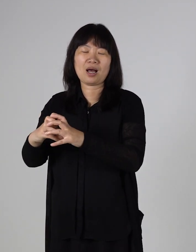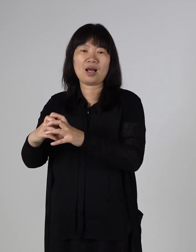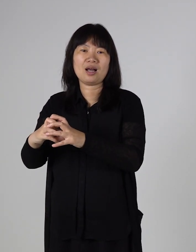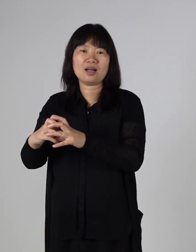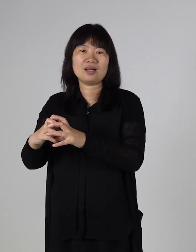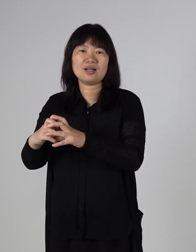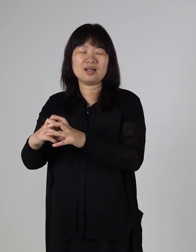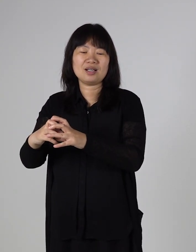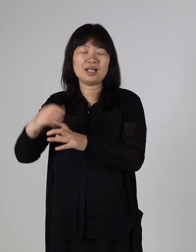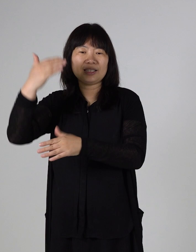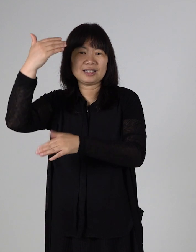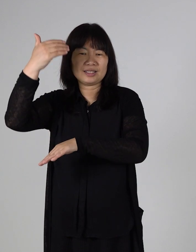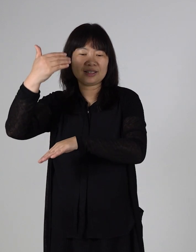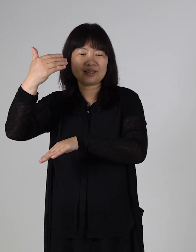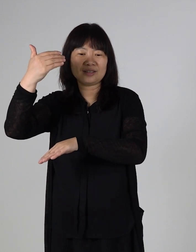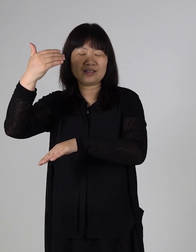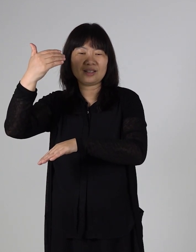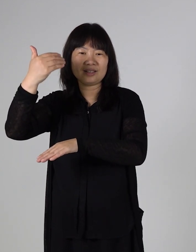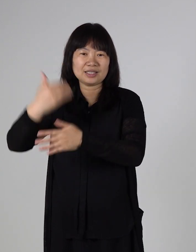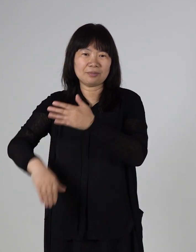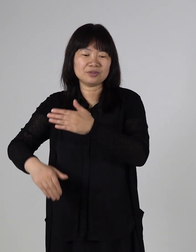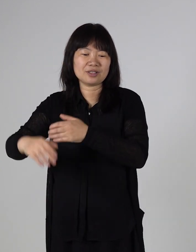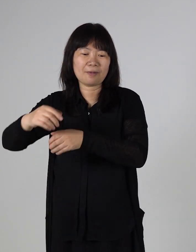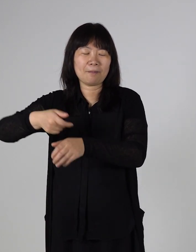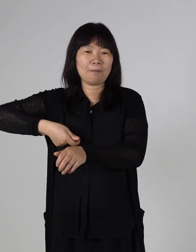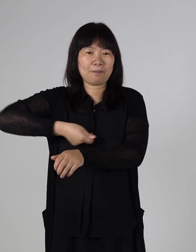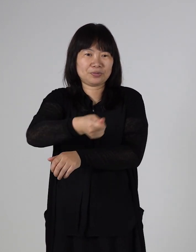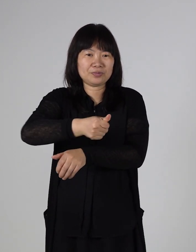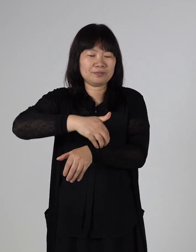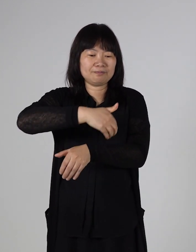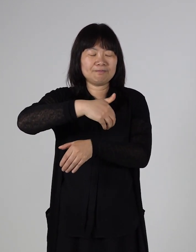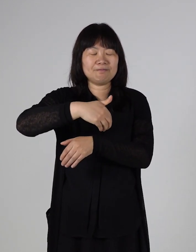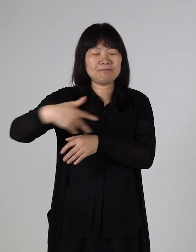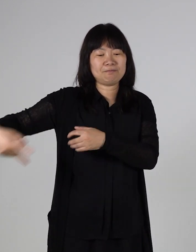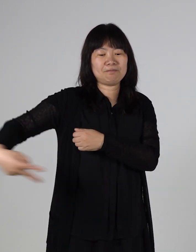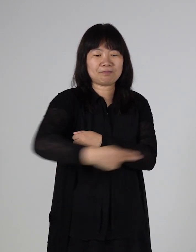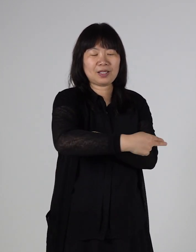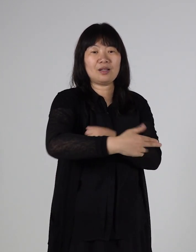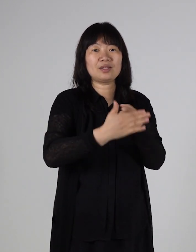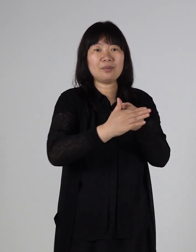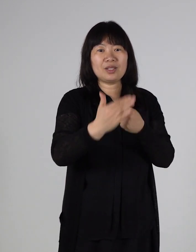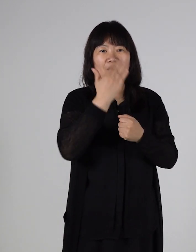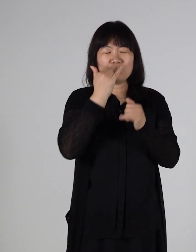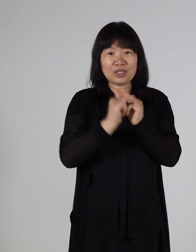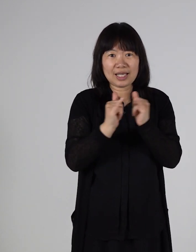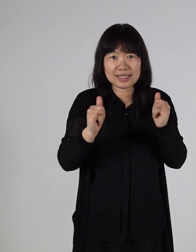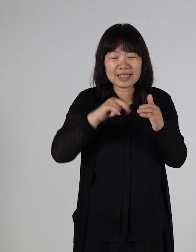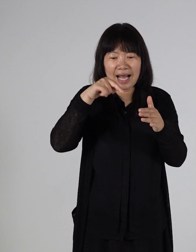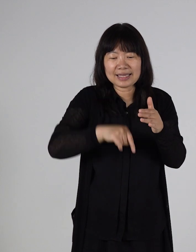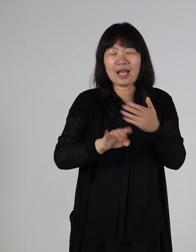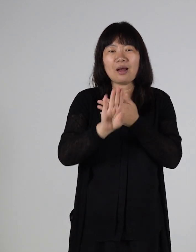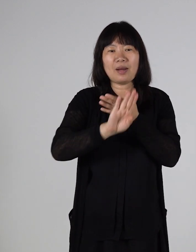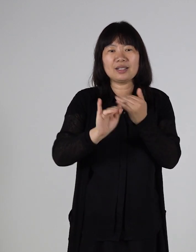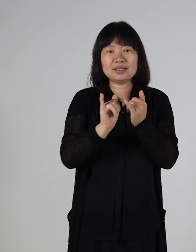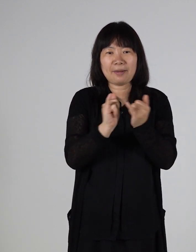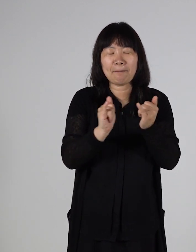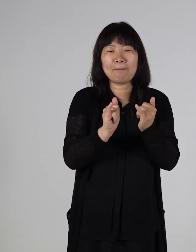그것이 그들이 추구하는 복이었어요. 해서 유대인들은 특별히 바리새파를